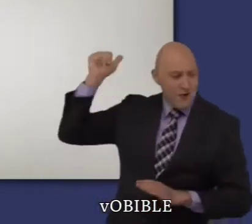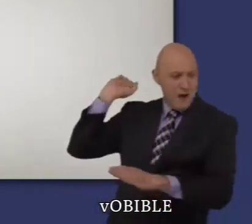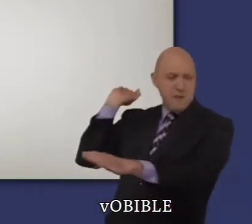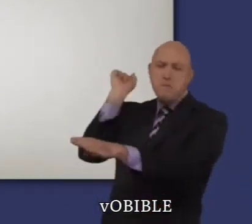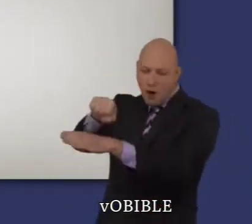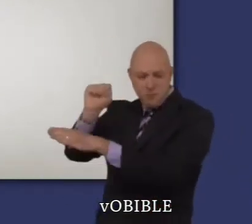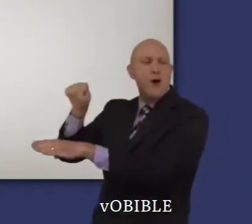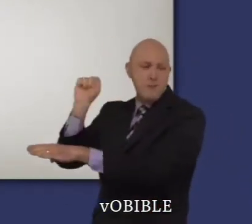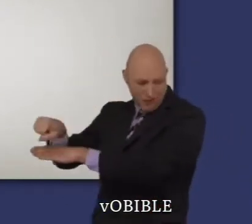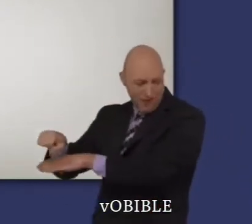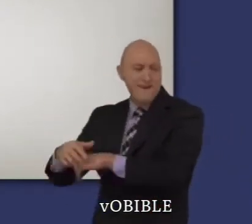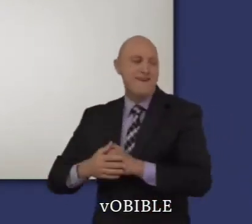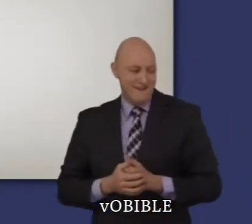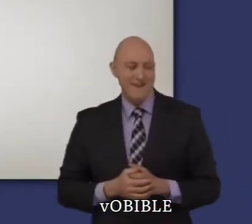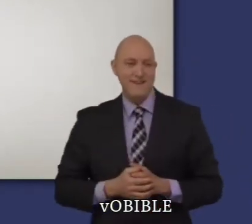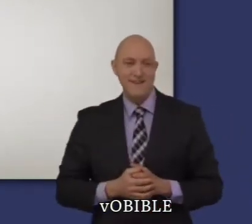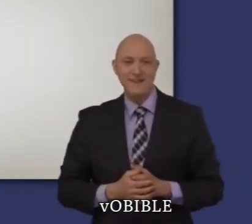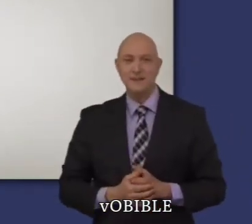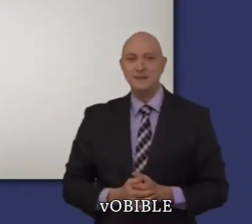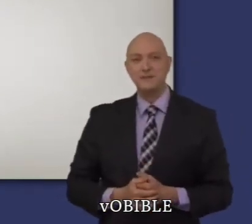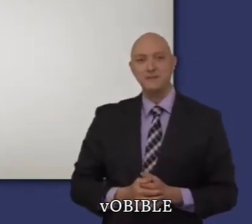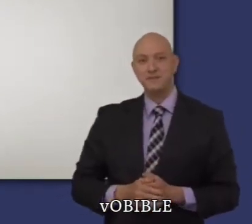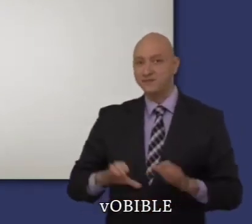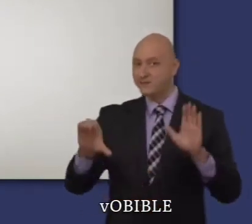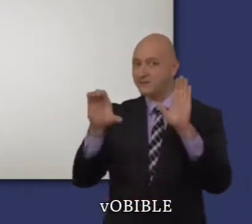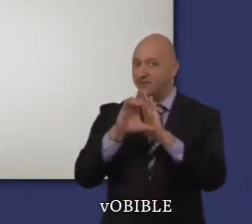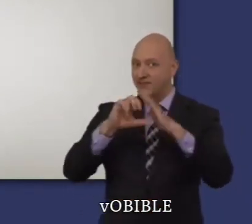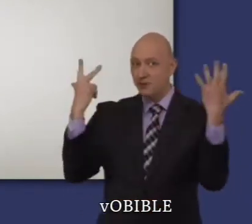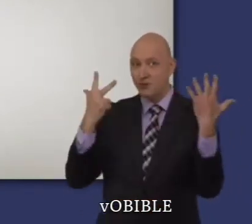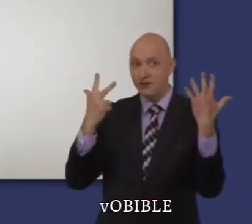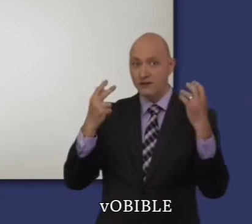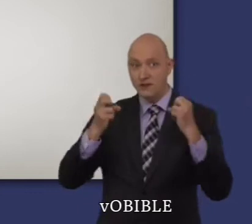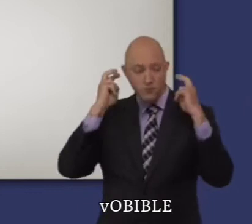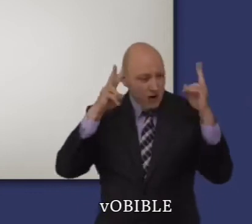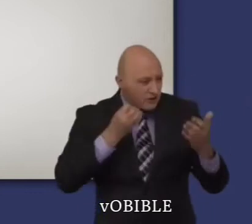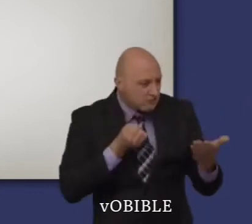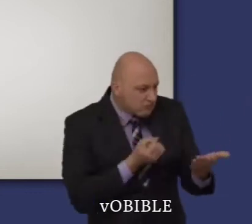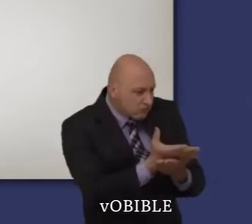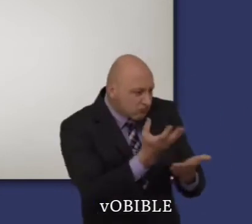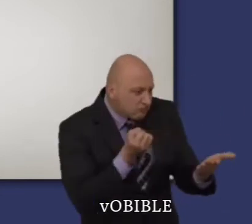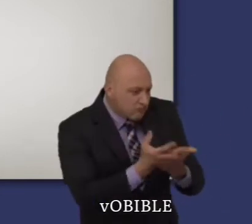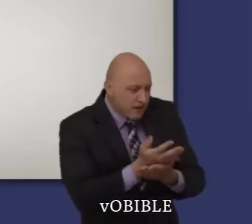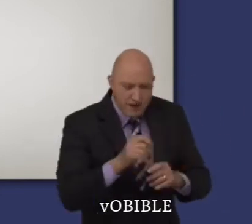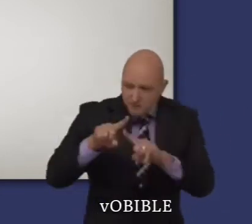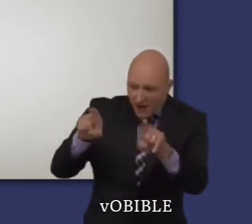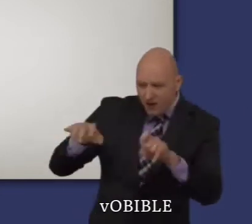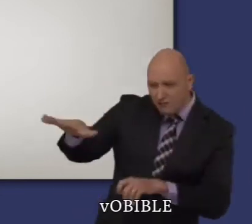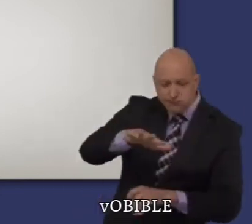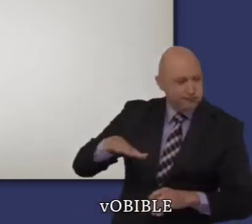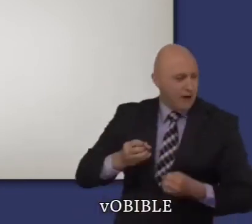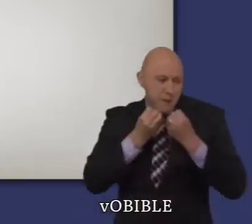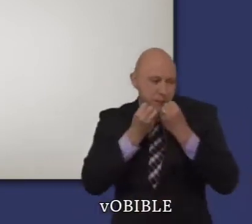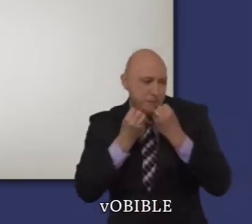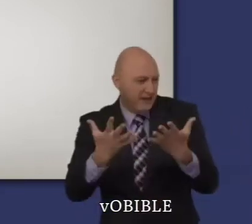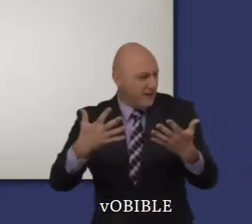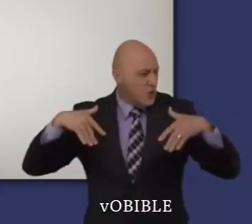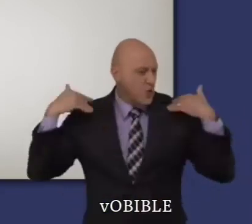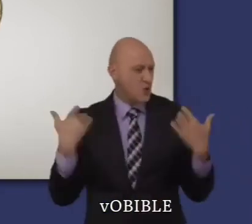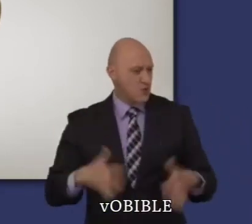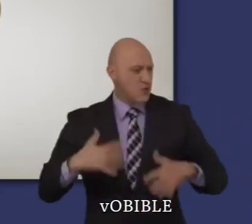Au chapitre 7, Moïse dit aux Israélites que Jéhovah délogera les nations habitant la terre promise, qui sont plus peuplées et plus